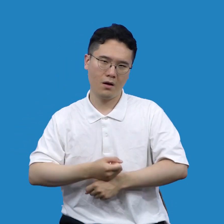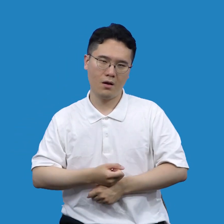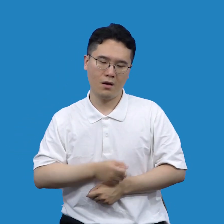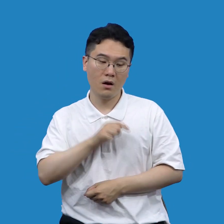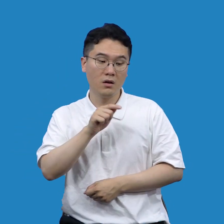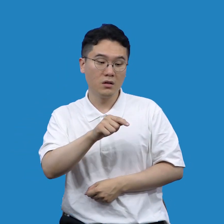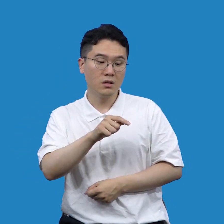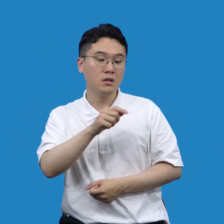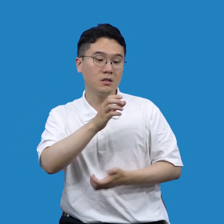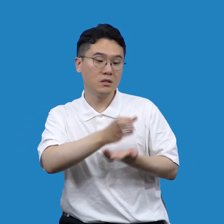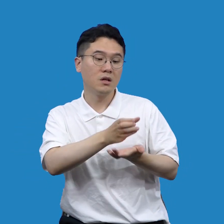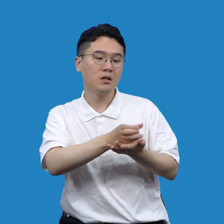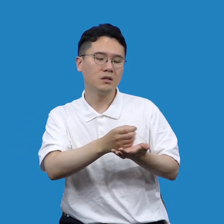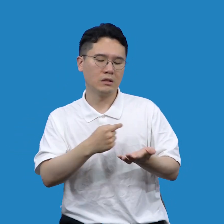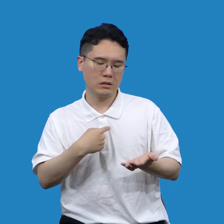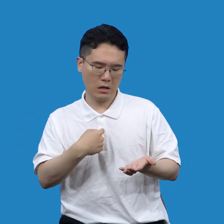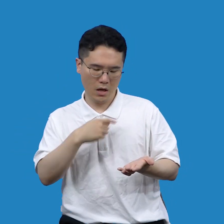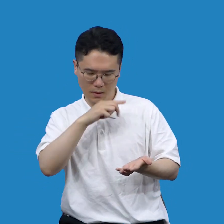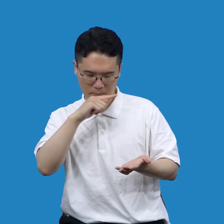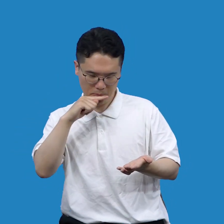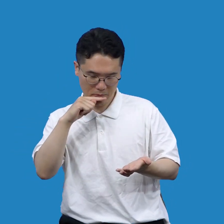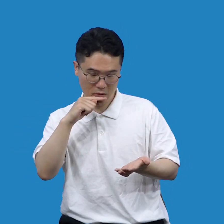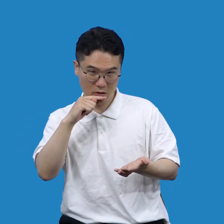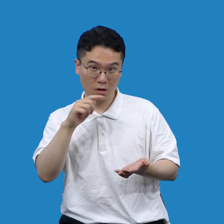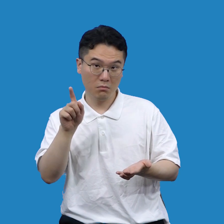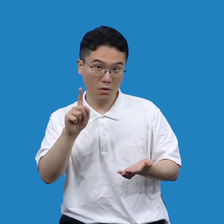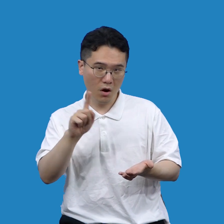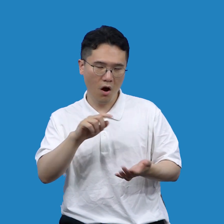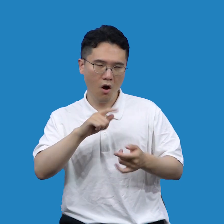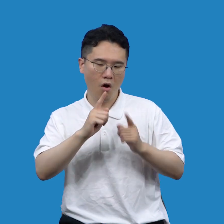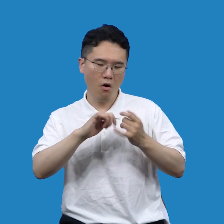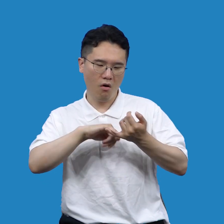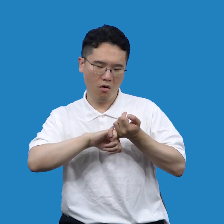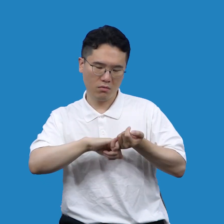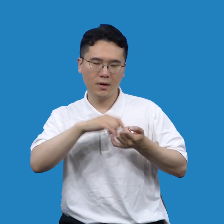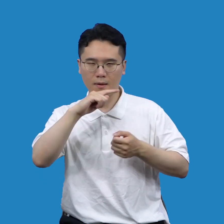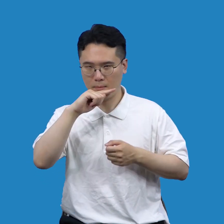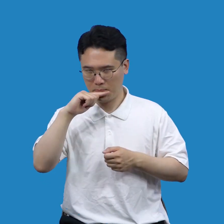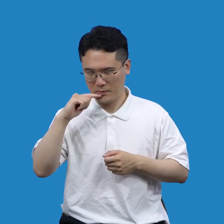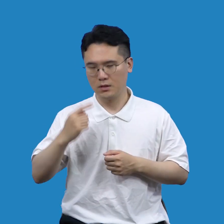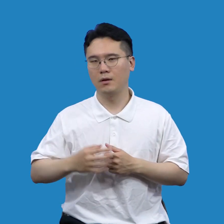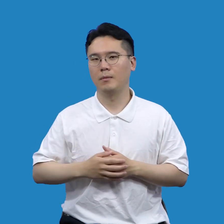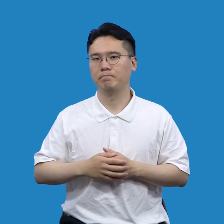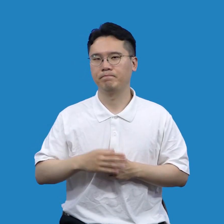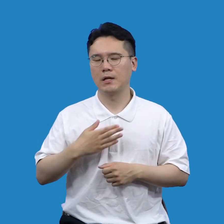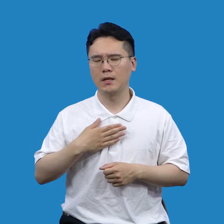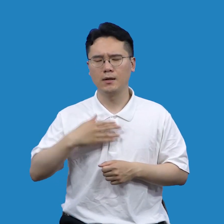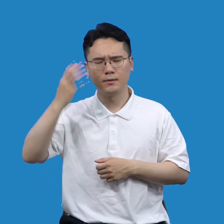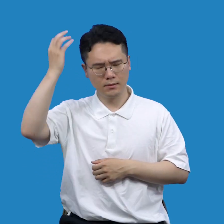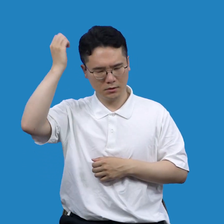나의 피, 곧 언약의 피니라. 나를 기억하라.